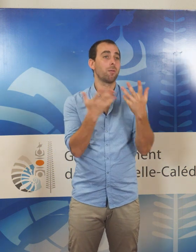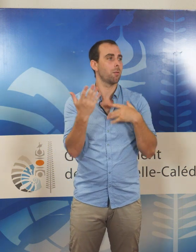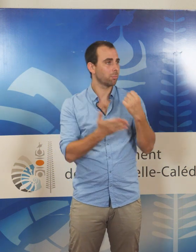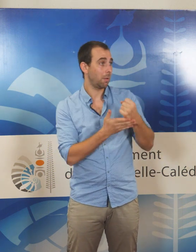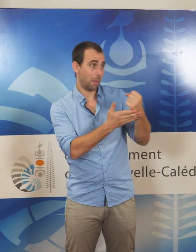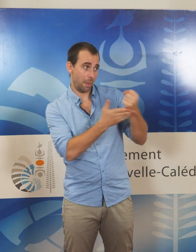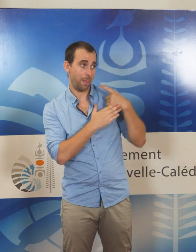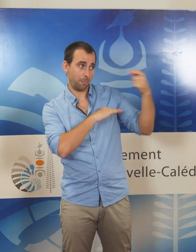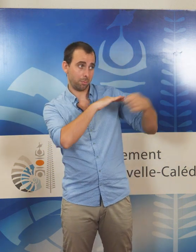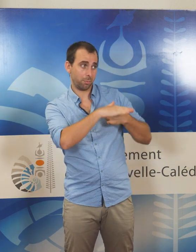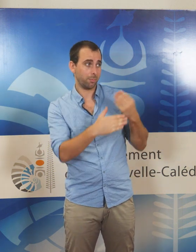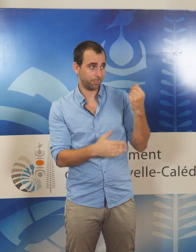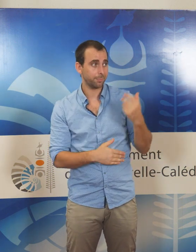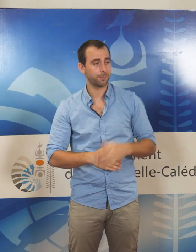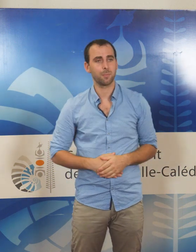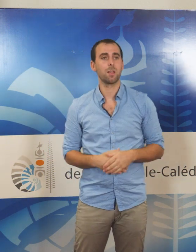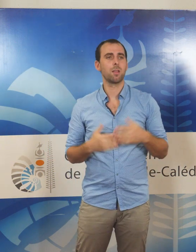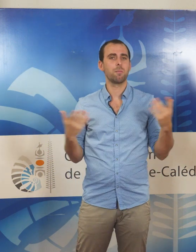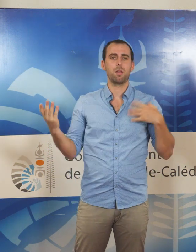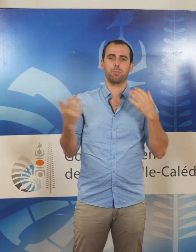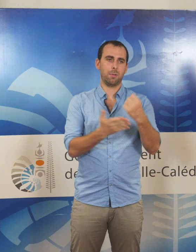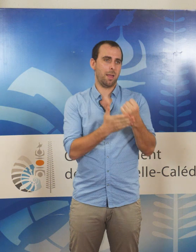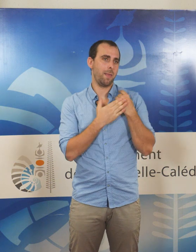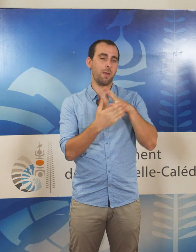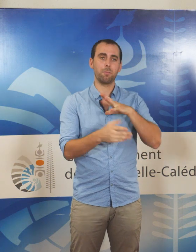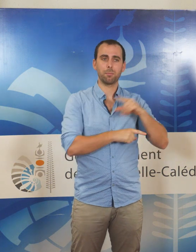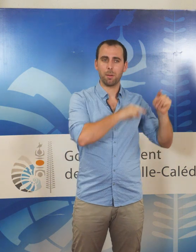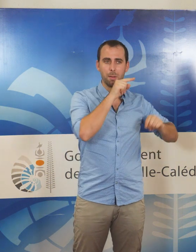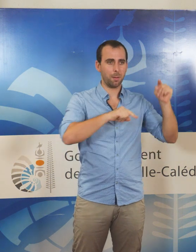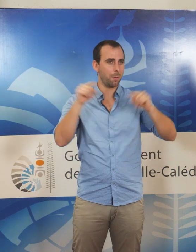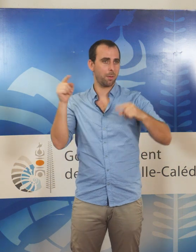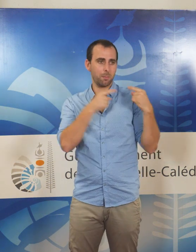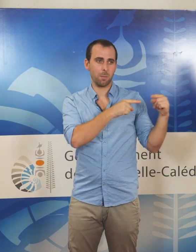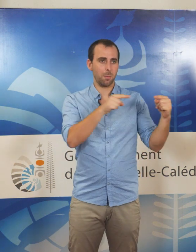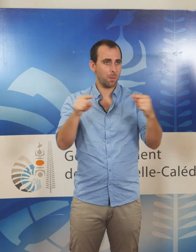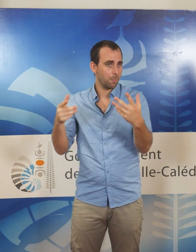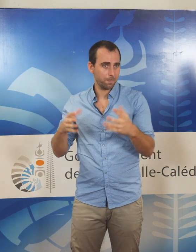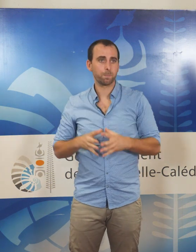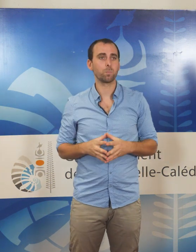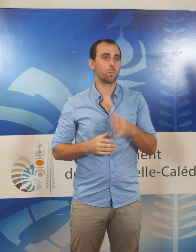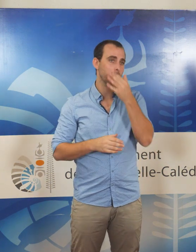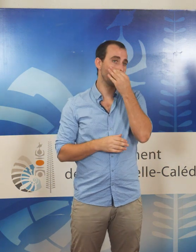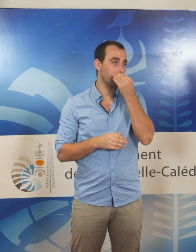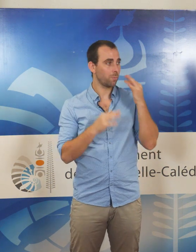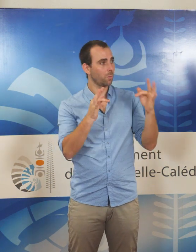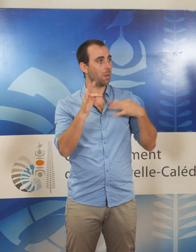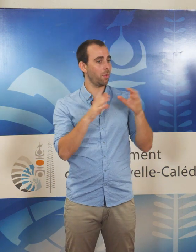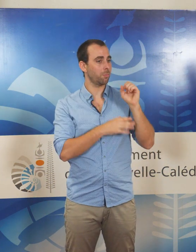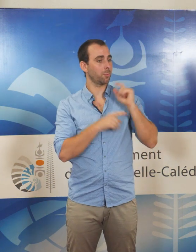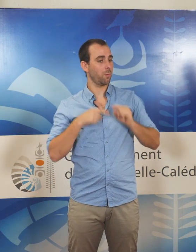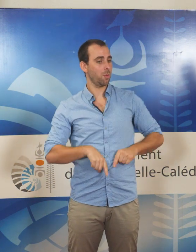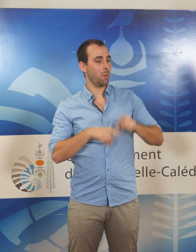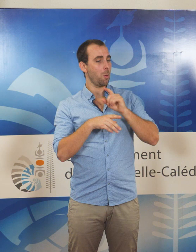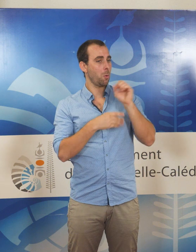pardon, justement. Parce qu'il y a vraiment différents types d'aides qui sont mises en place. Il y a la question des aides... Gouvernement, pardon, et province sud.